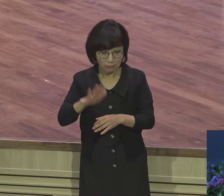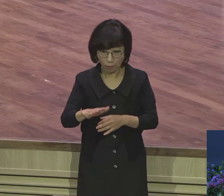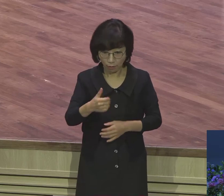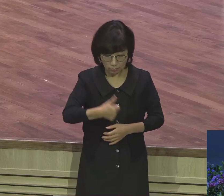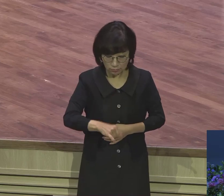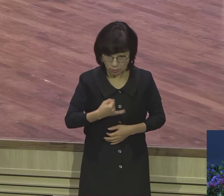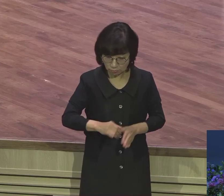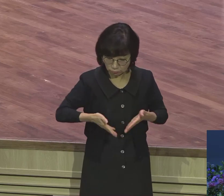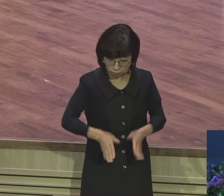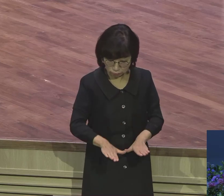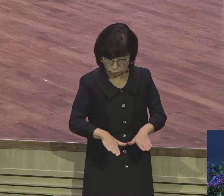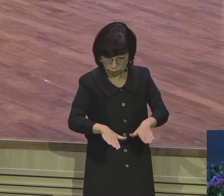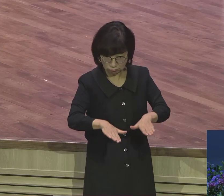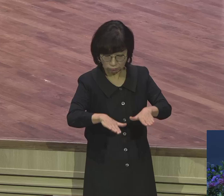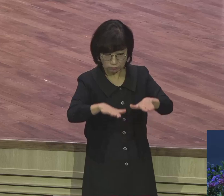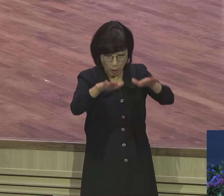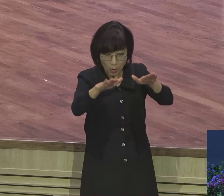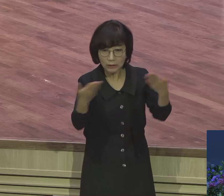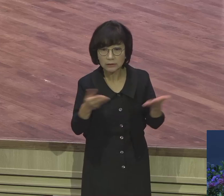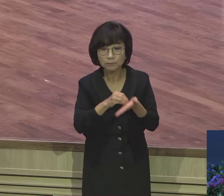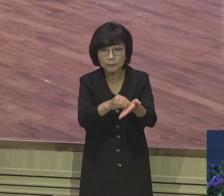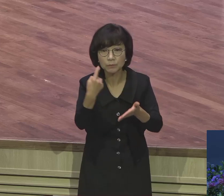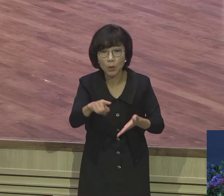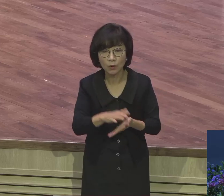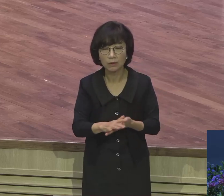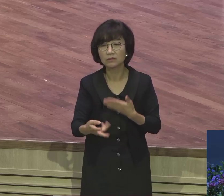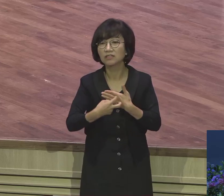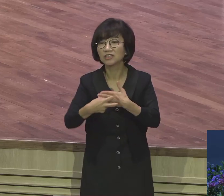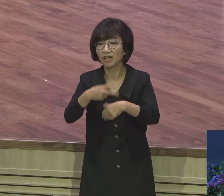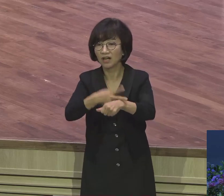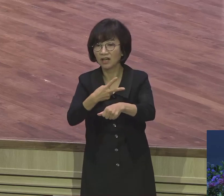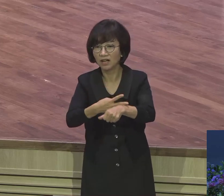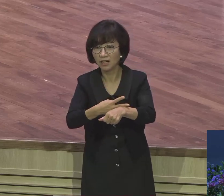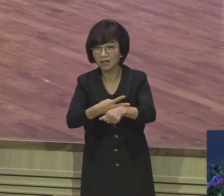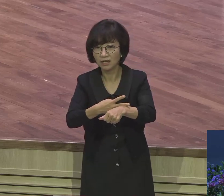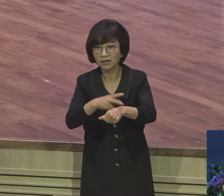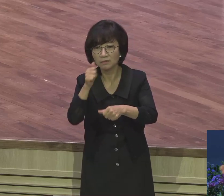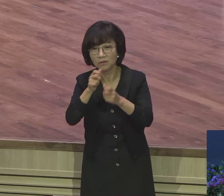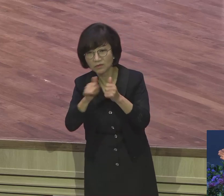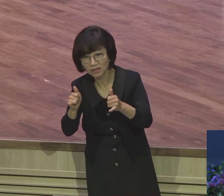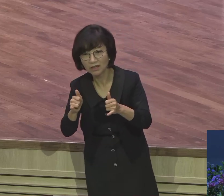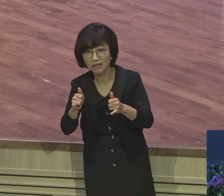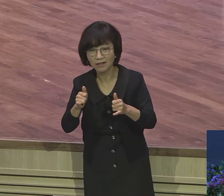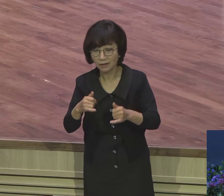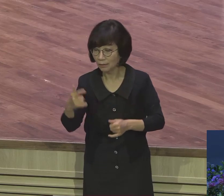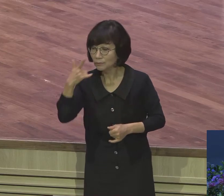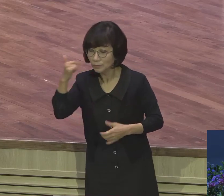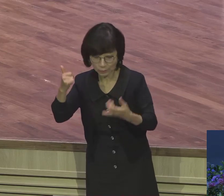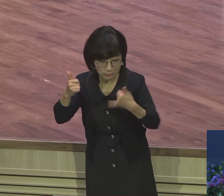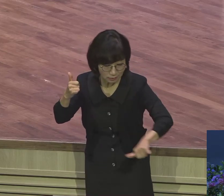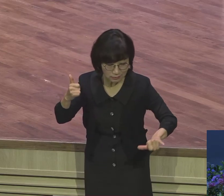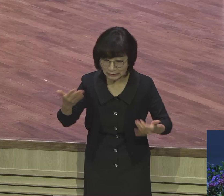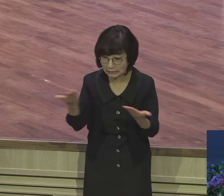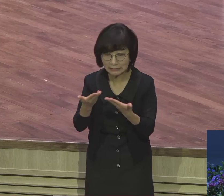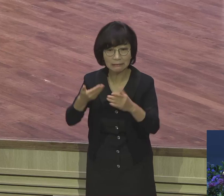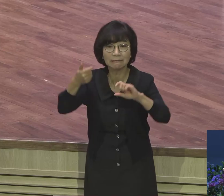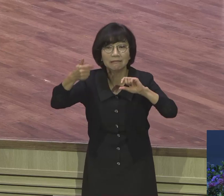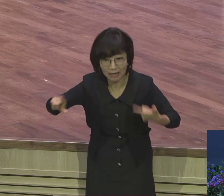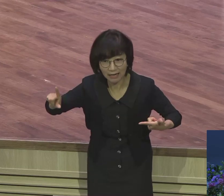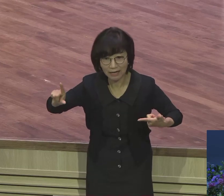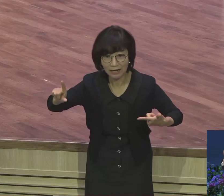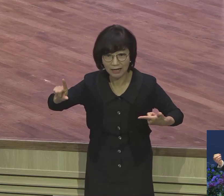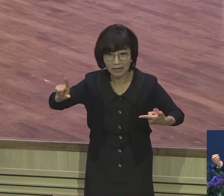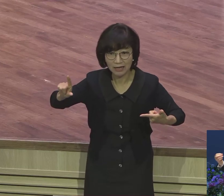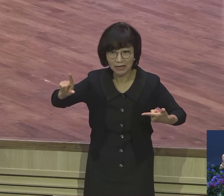아들은 의사라 1세대 2세대 영사하러빈과 사람이 확 차이가 나요. 직업이 달라요. 직업이 그러니까